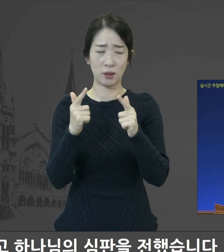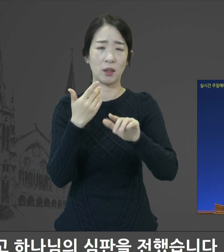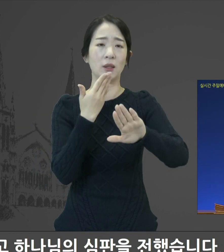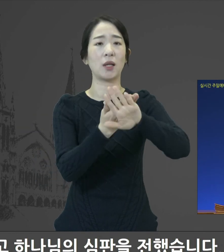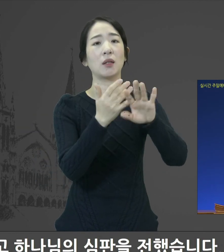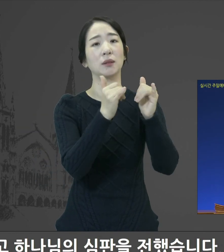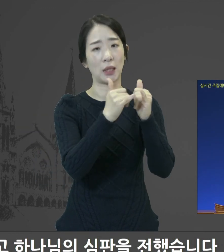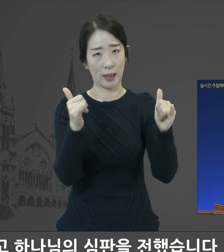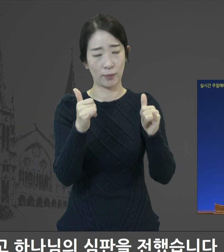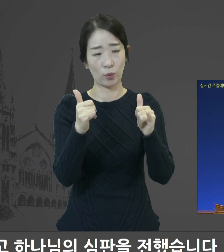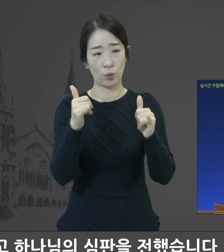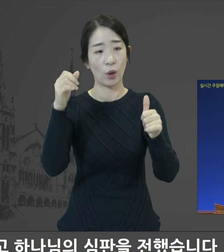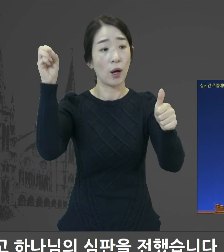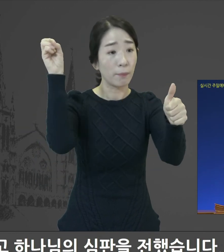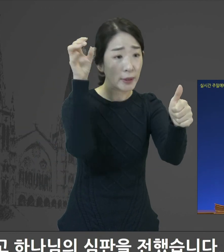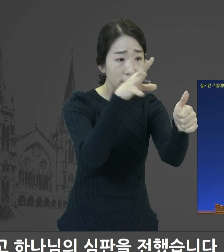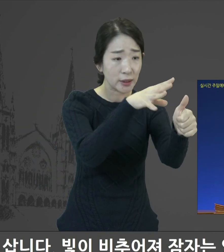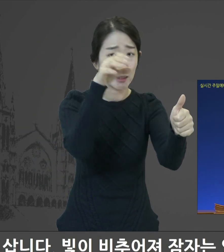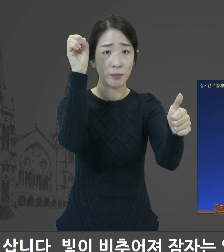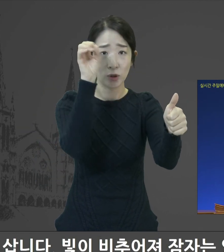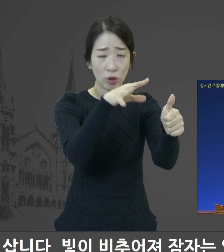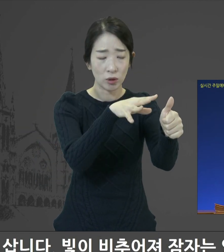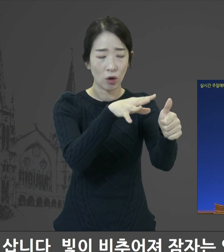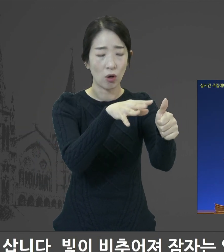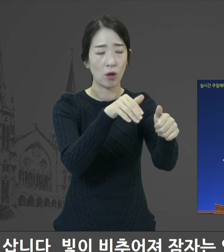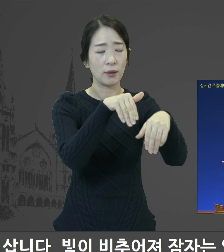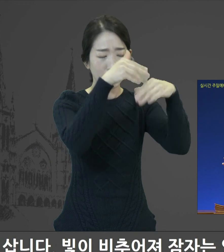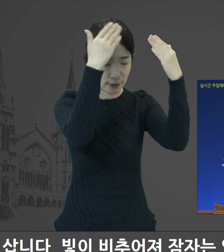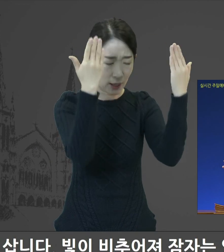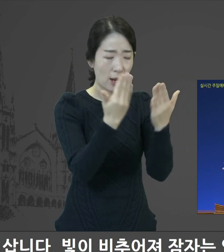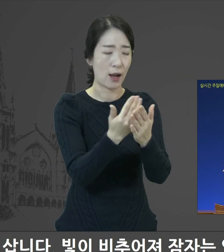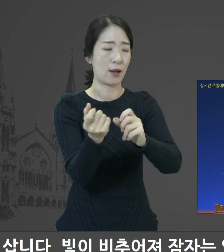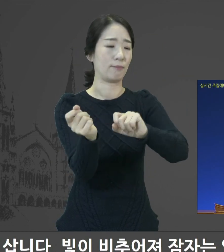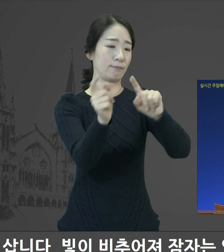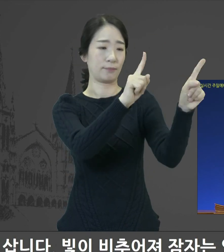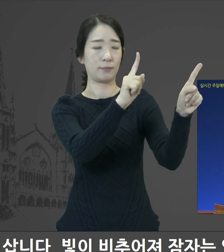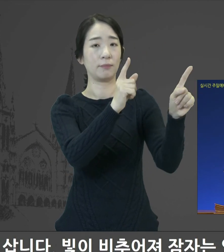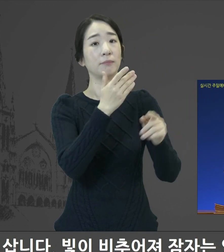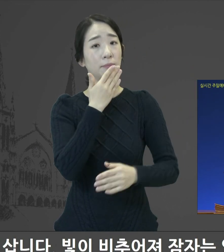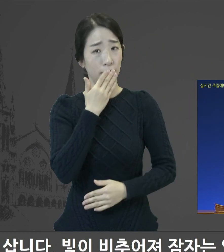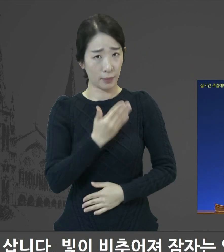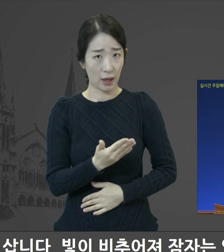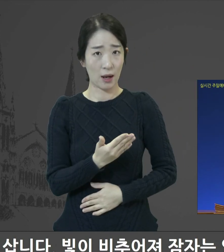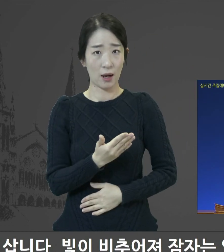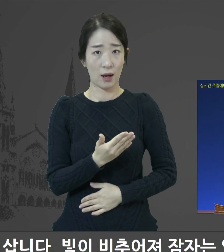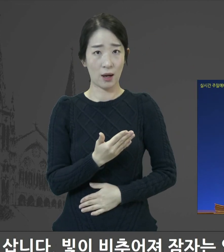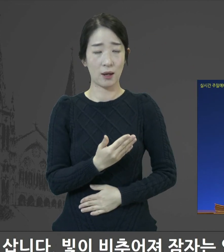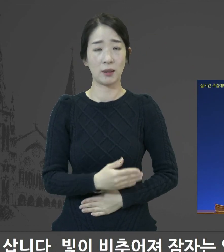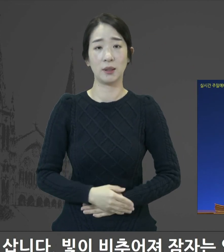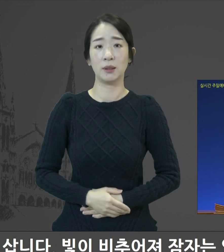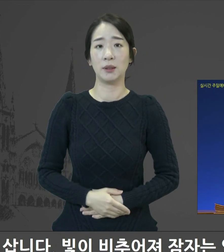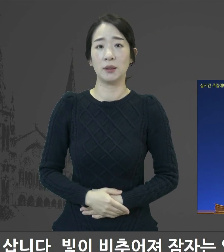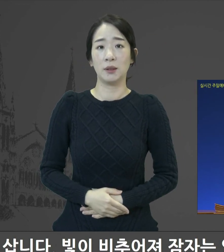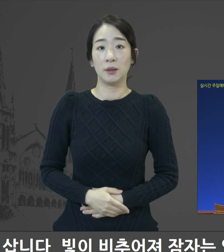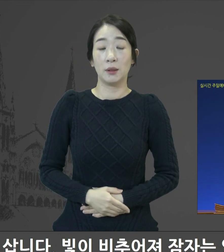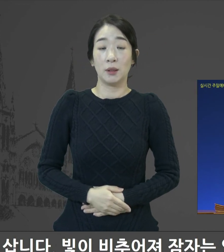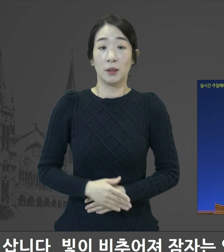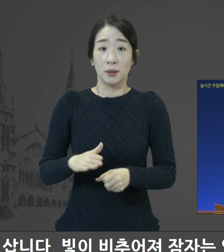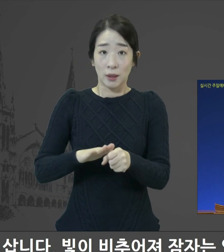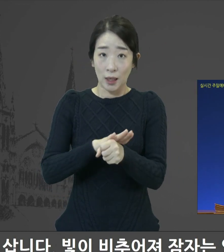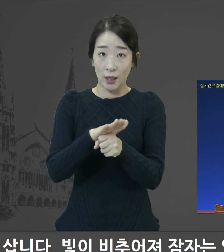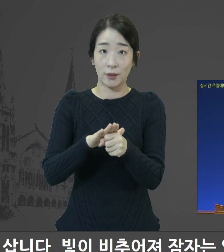다른 사람들을 비추어서 다른 영혼들과 이 세상도 살릴 수 있는 겁니다. 사랑하는